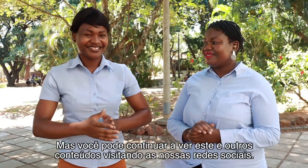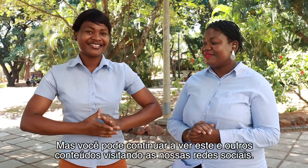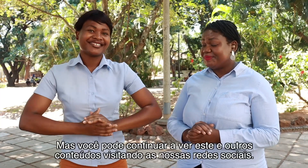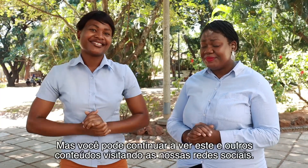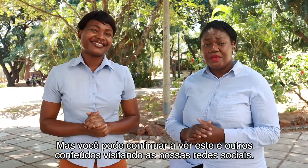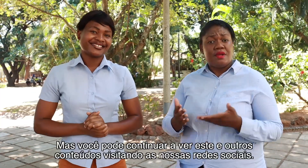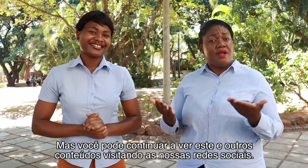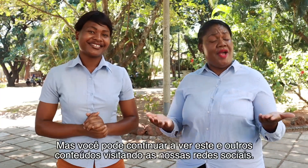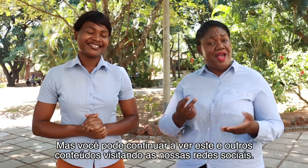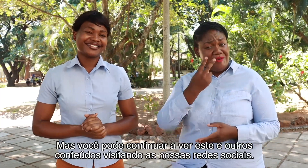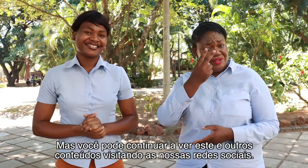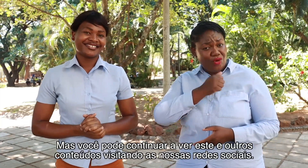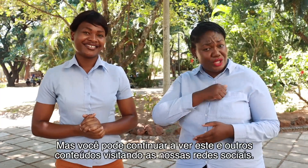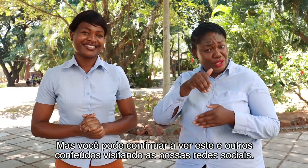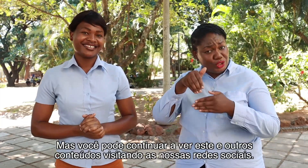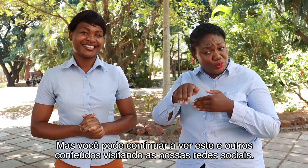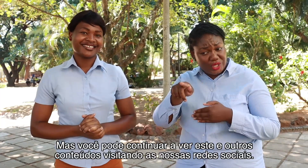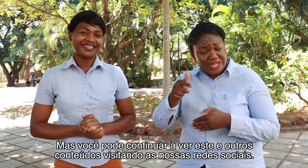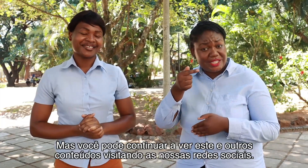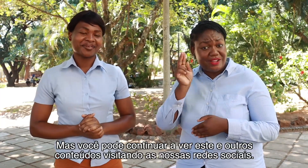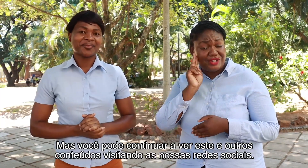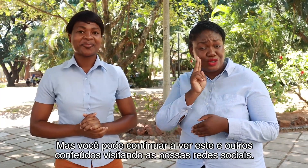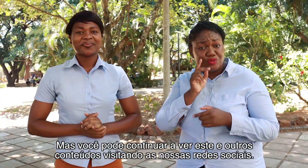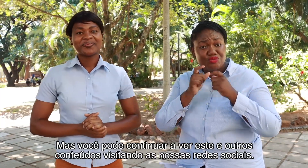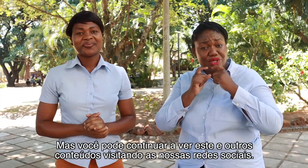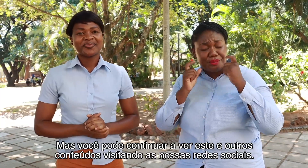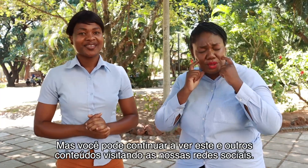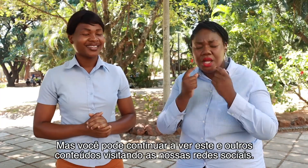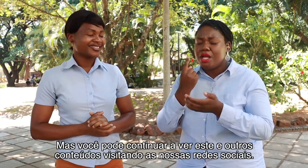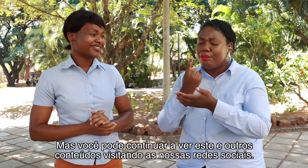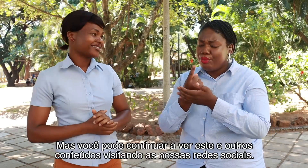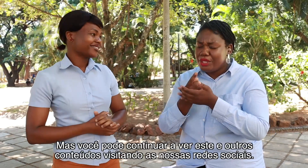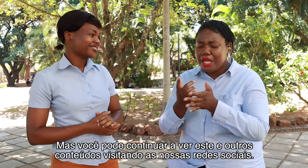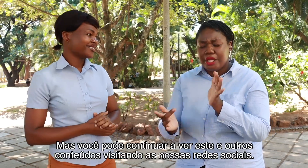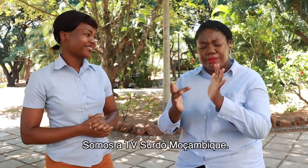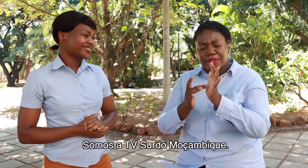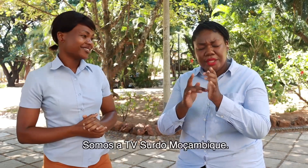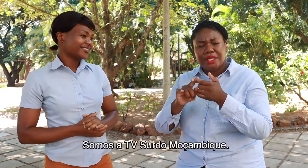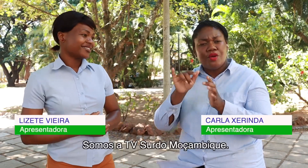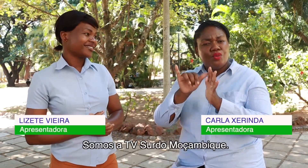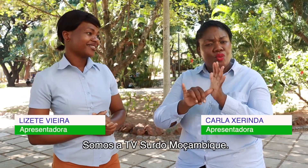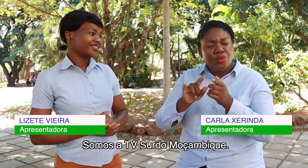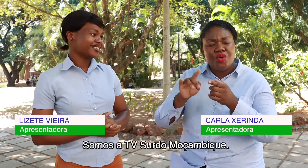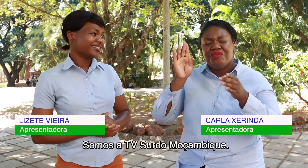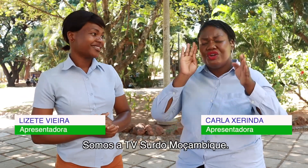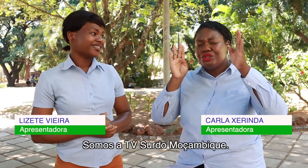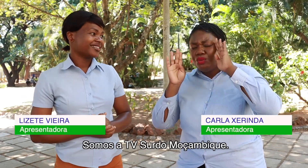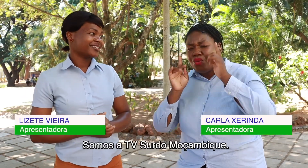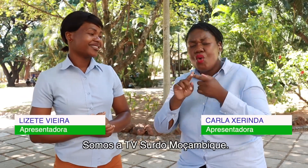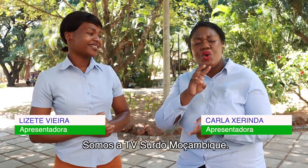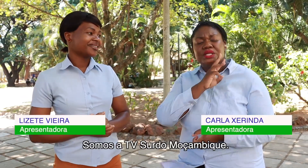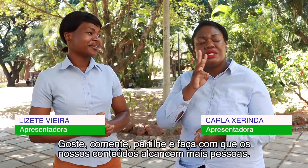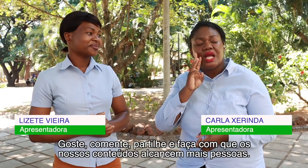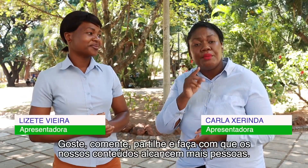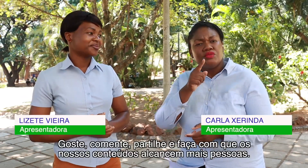Mas você pode continuar a ver este e outros conteúdos visitando as nossas redes sociais. Somos a TV Surdo